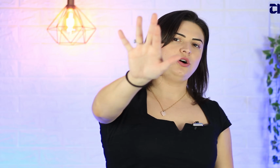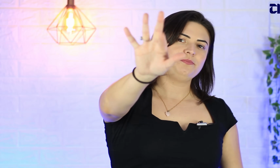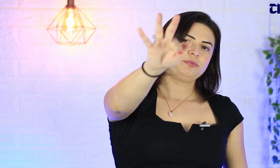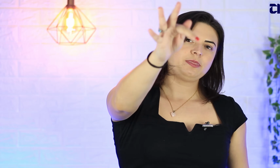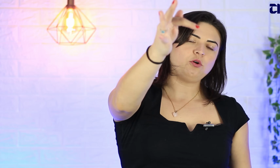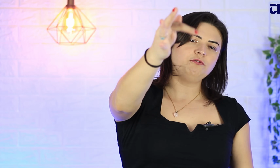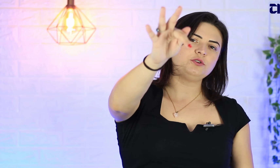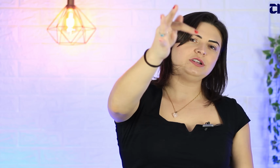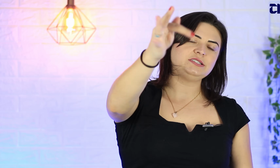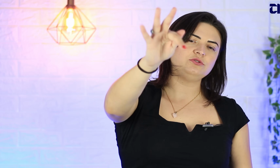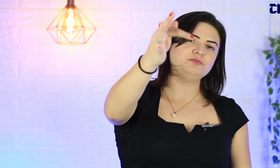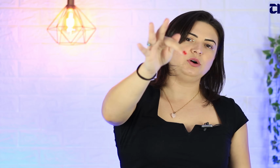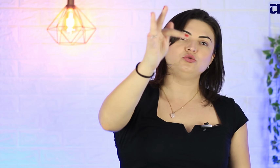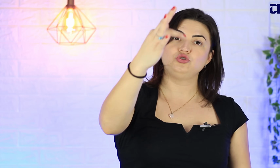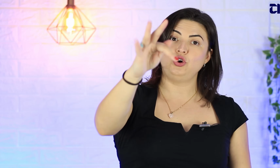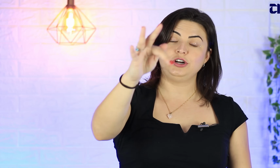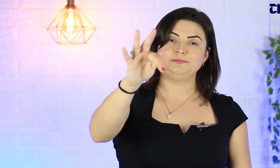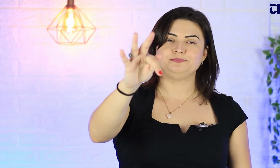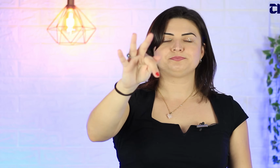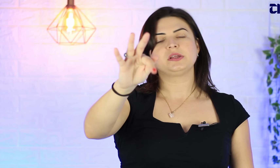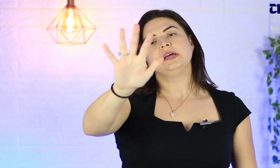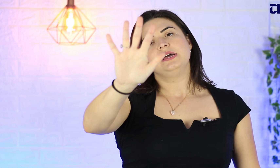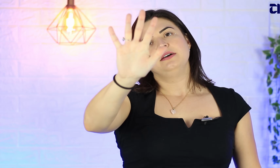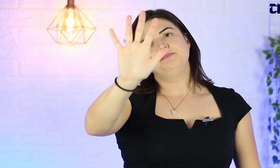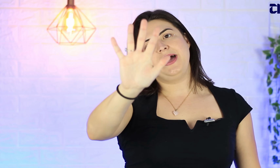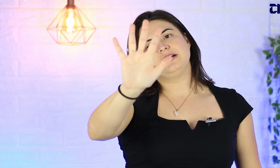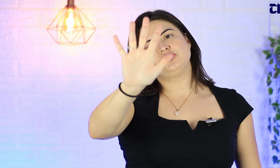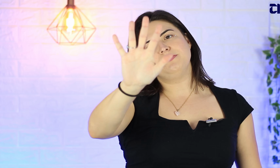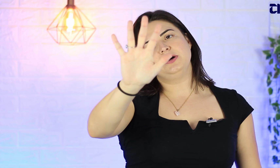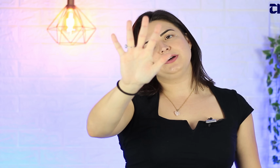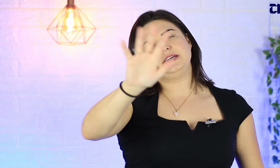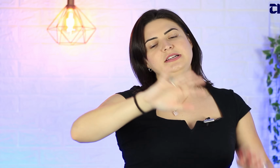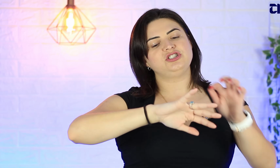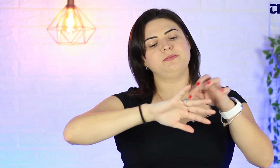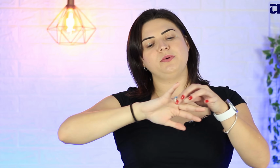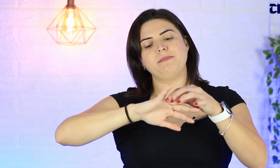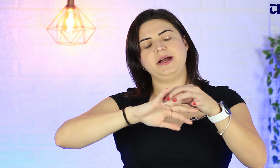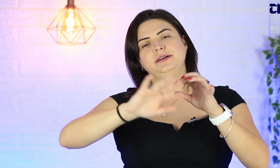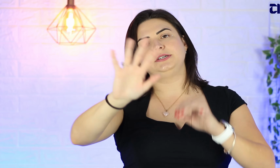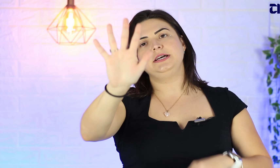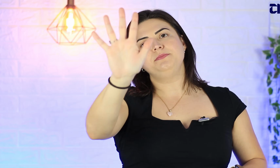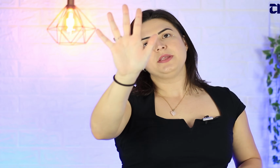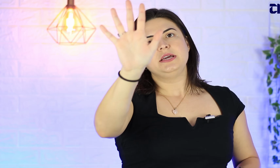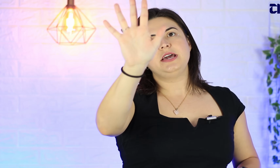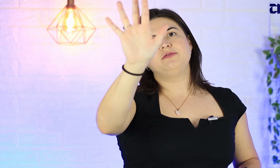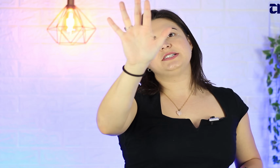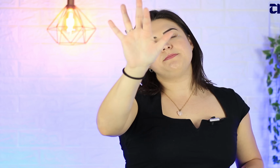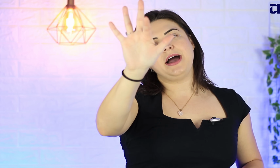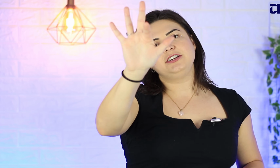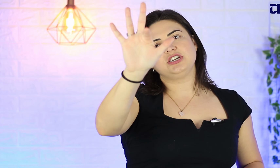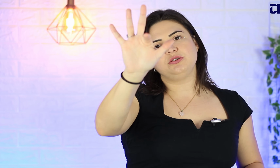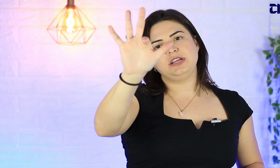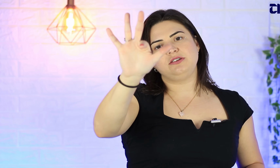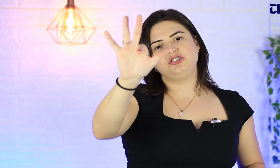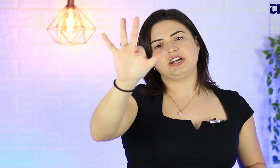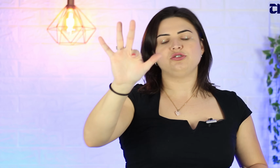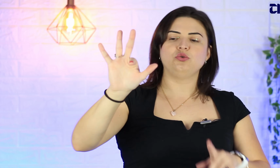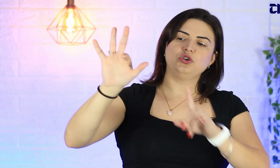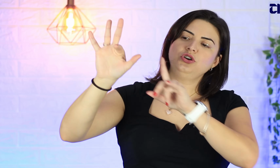aqui, ó. Configuração de mão. Dor. Pega a sua mão aqui, deixa a mão aberta. E aí você baixa aqui o dedo indicador.